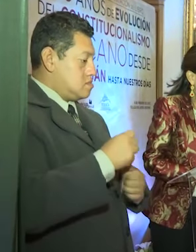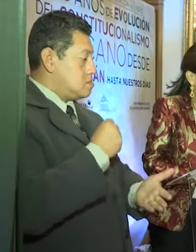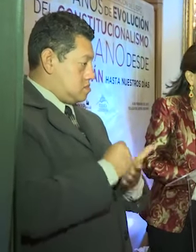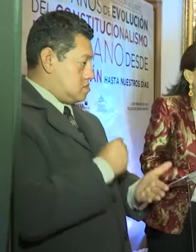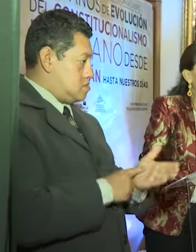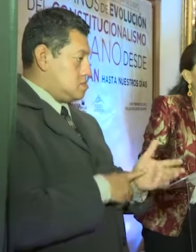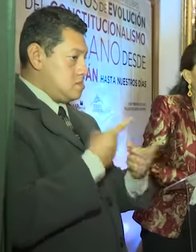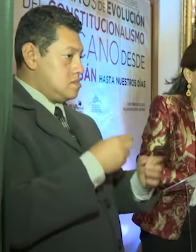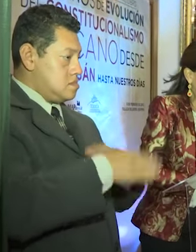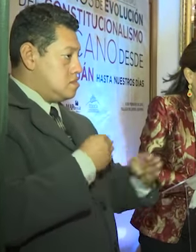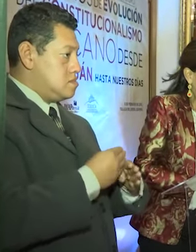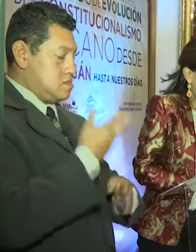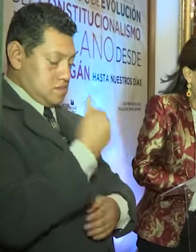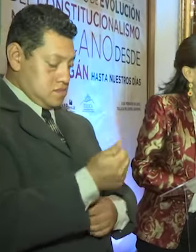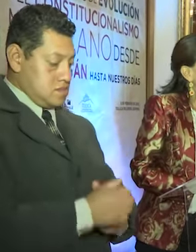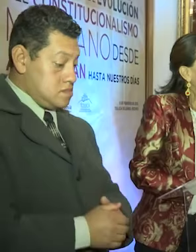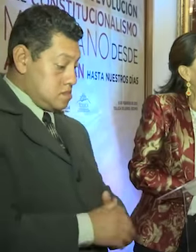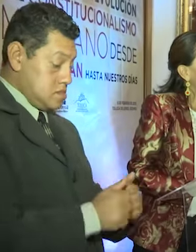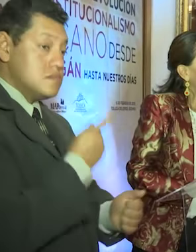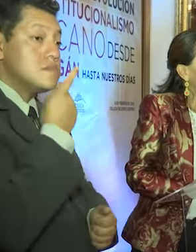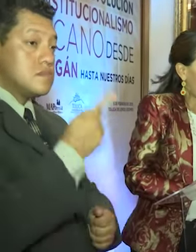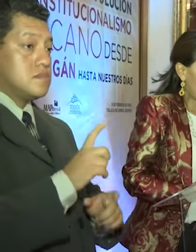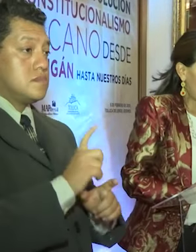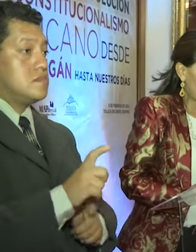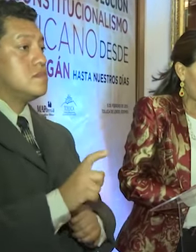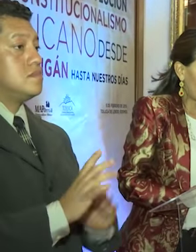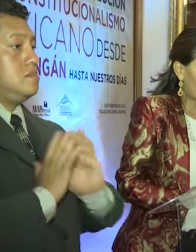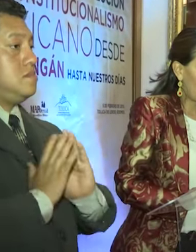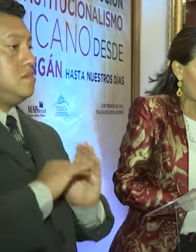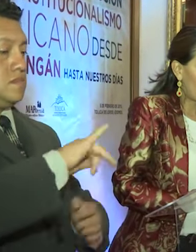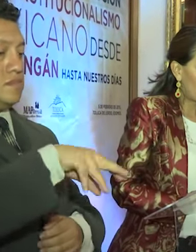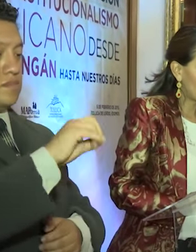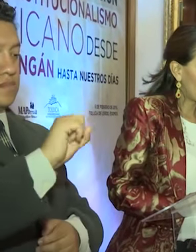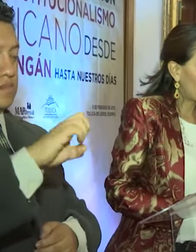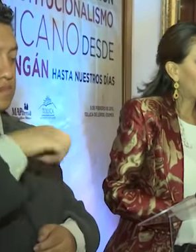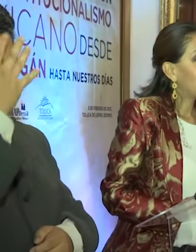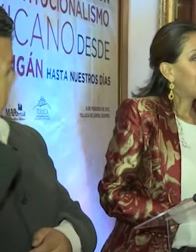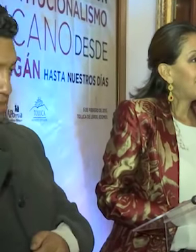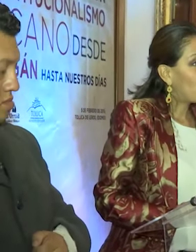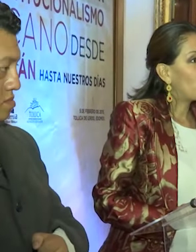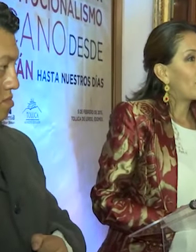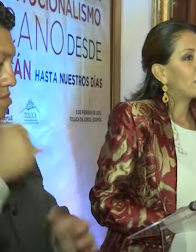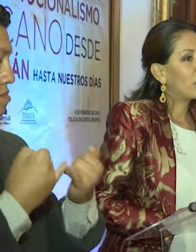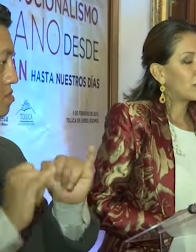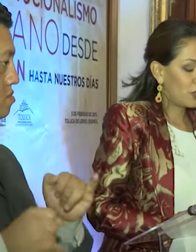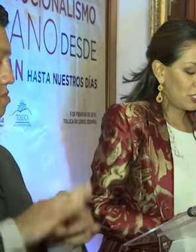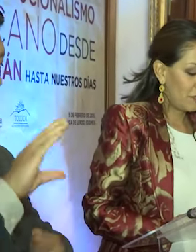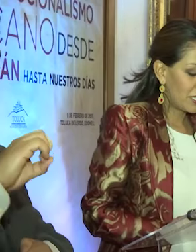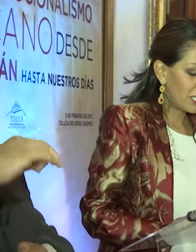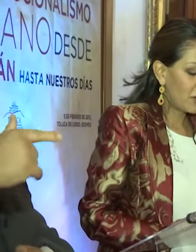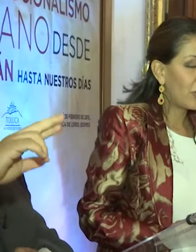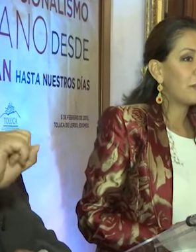sancione dando al mundo las razones. Con esas palabras, el general José María Morelos y Pavón inauguraba el Congreso